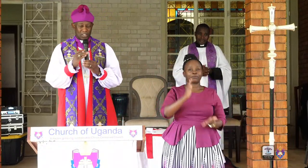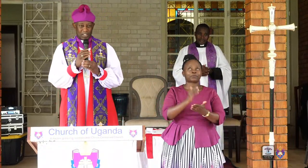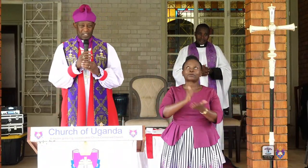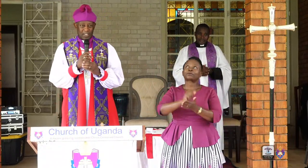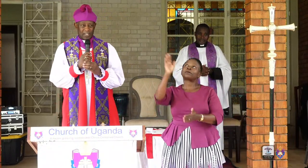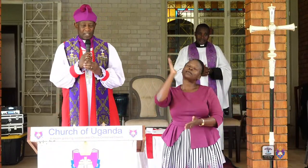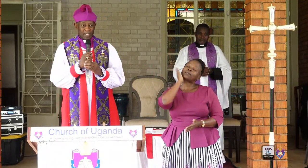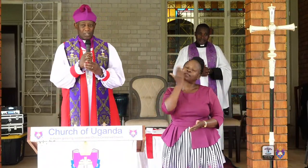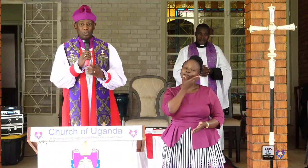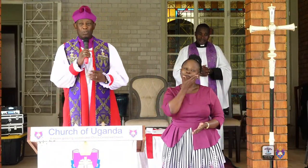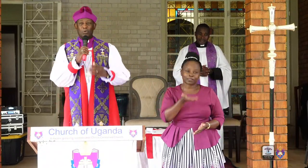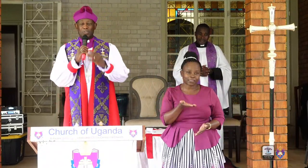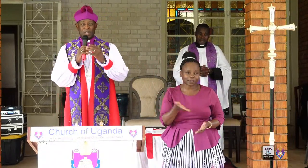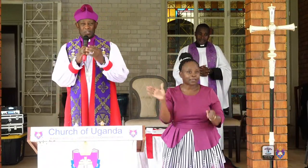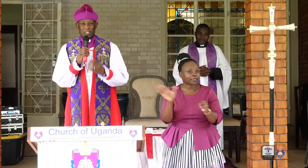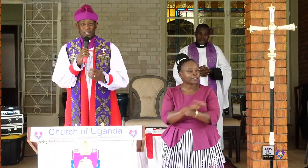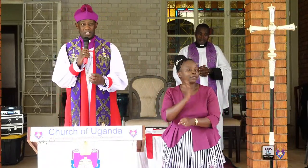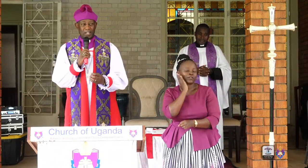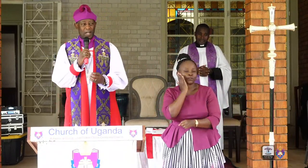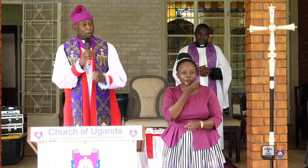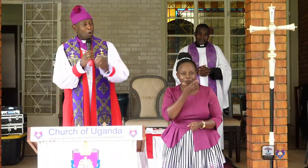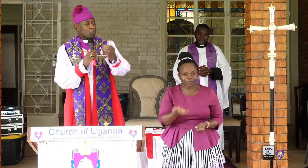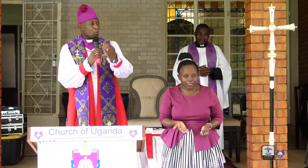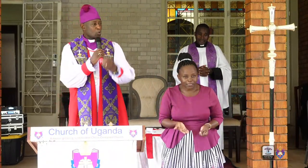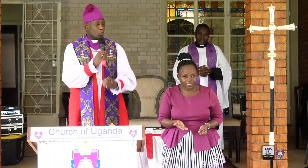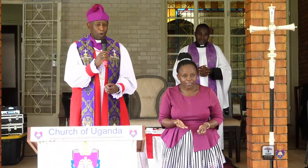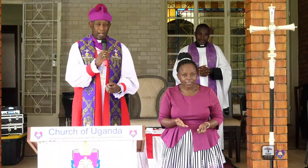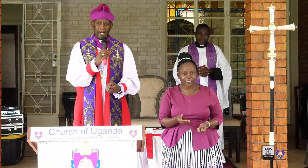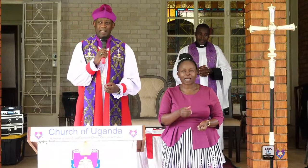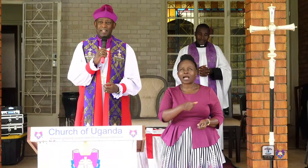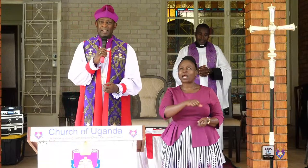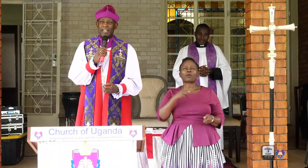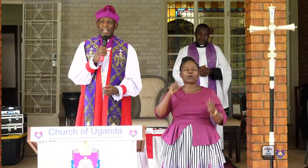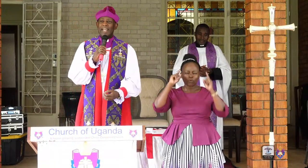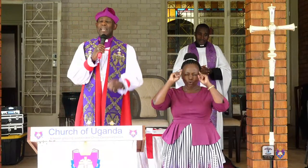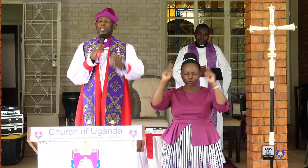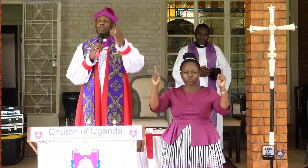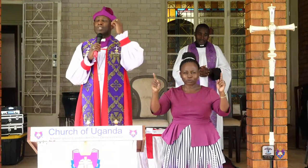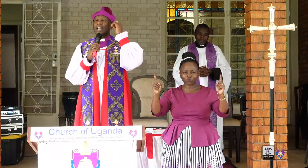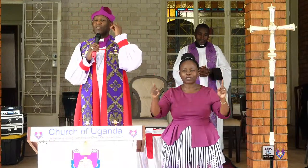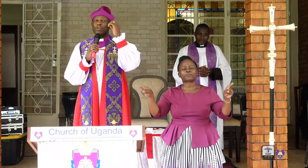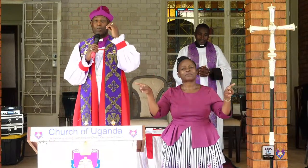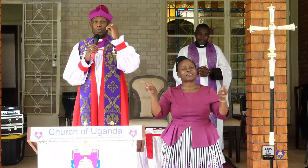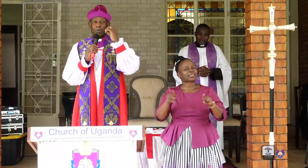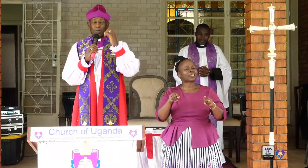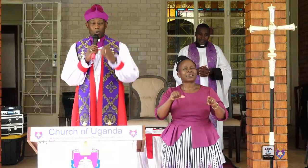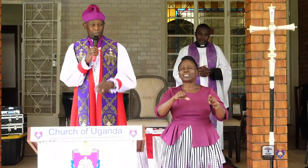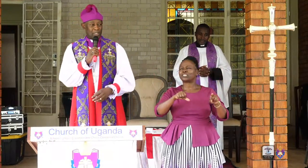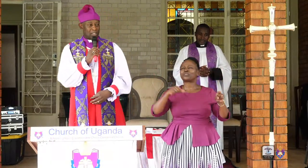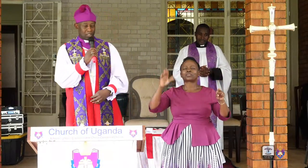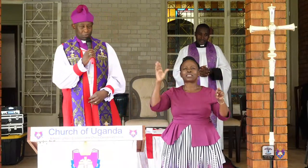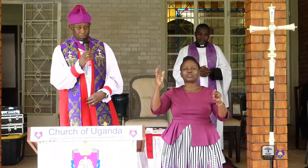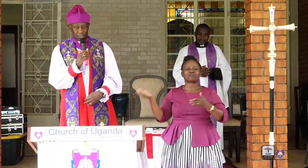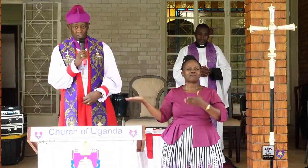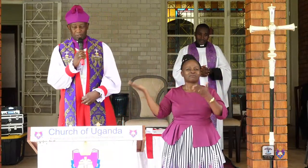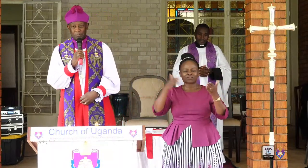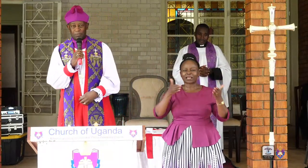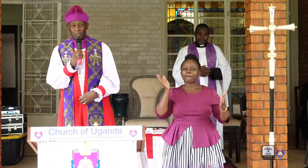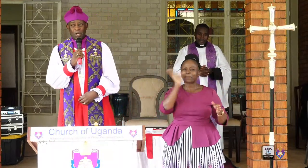wakisa ajudde okusasira alwa okusunguwala era yejjusa nnyo obutaleeta